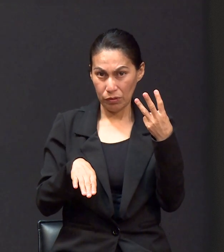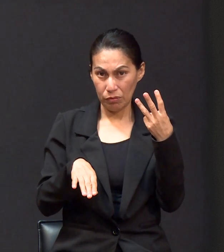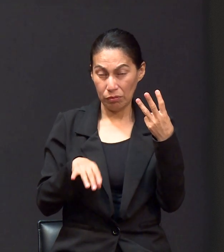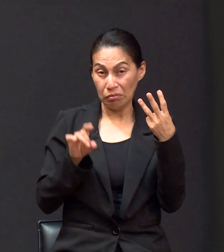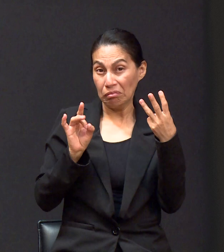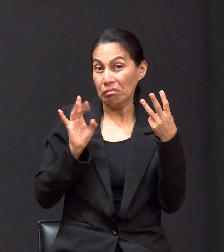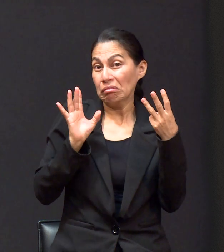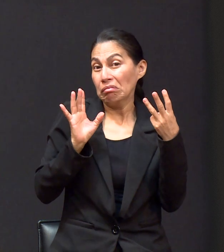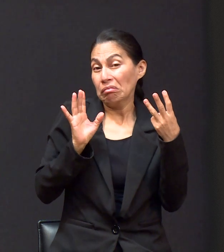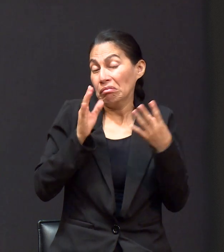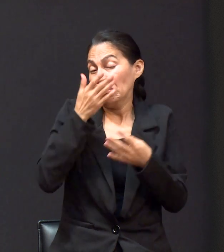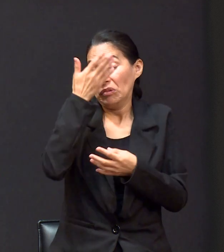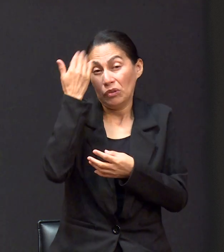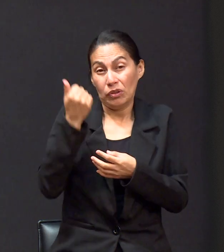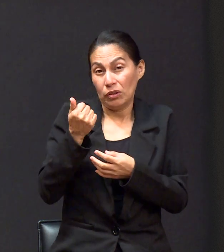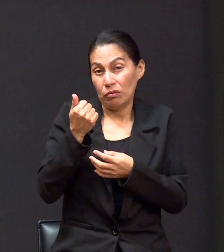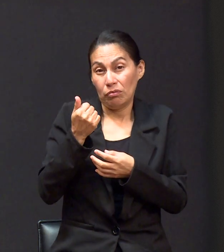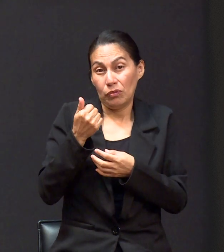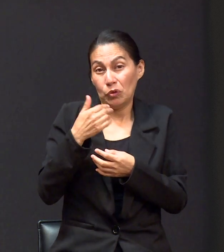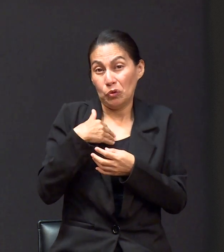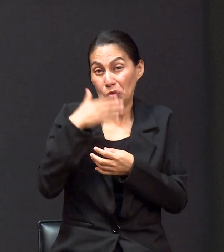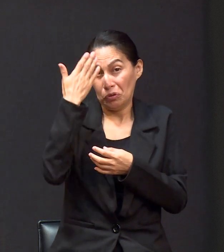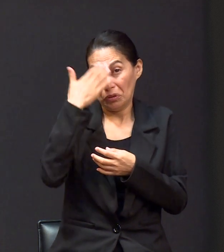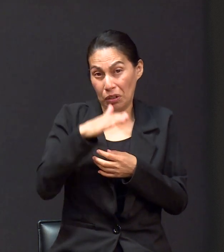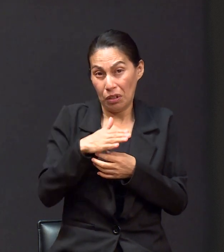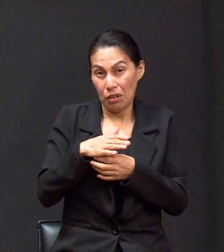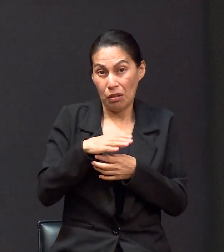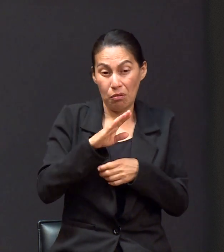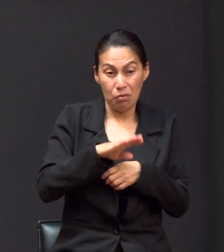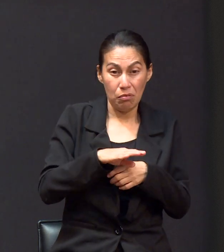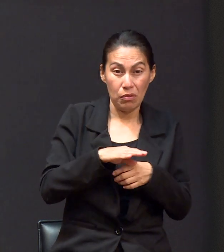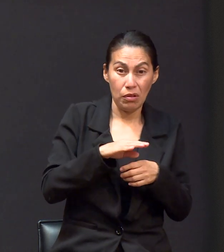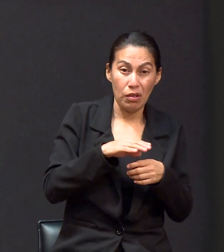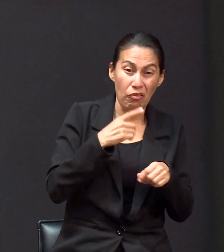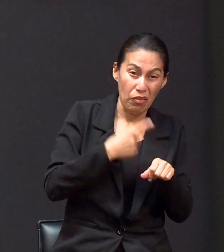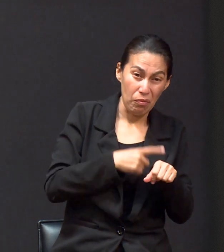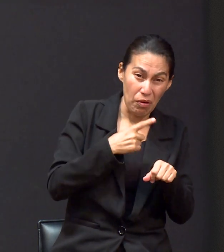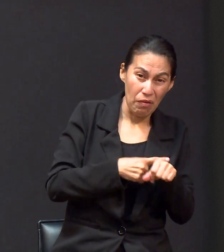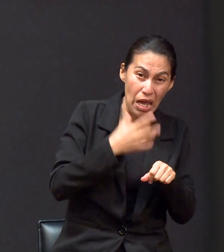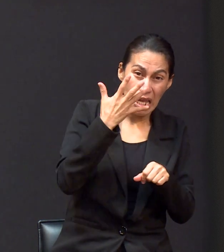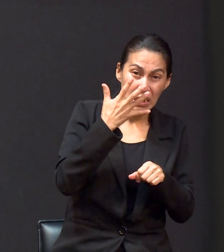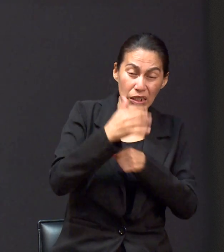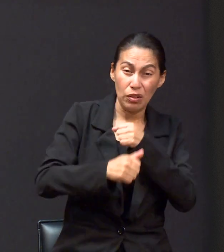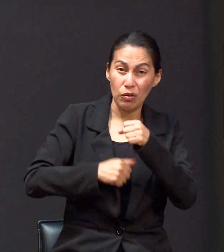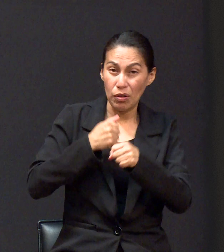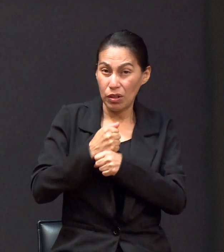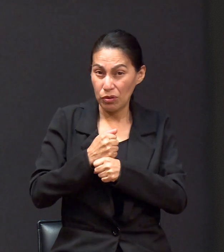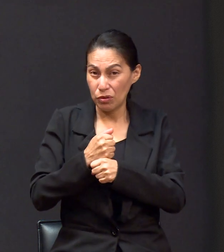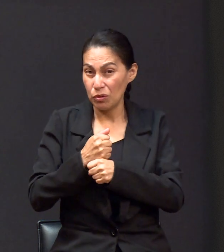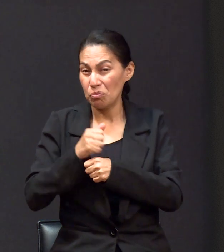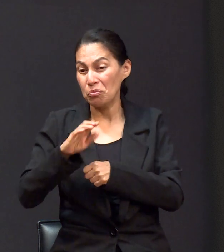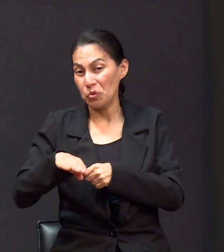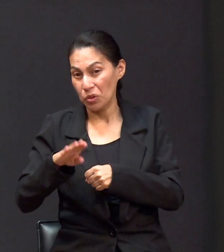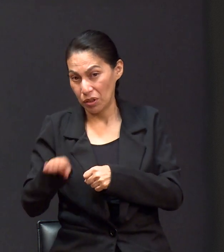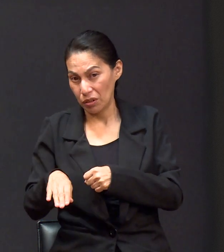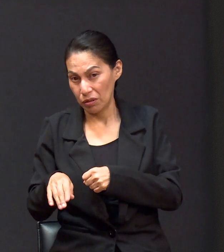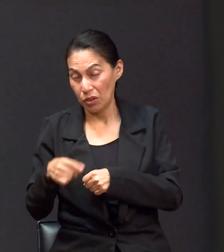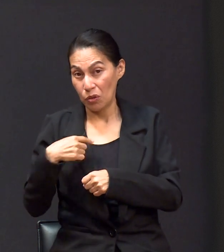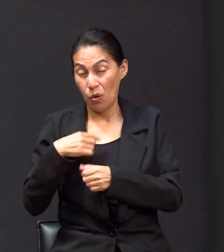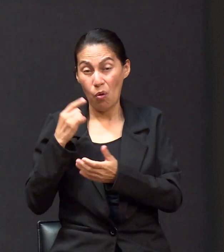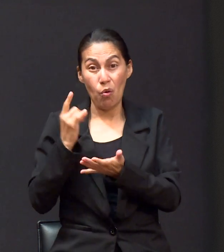fallecieron. No sé qué razón, solamente sé que se enfermaban y a los 5 años morían. Y soy la